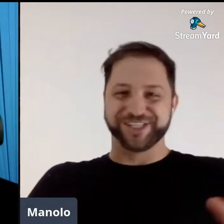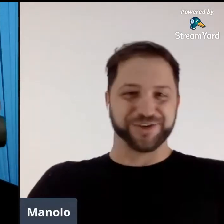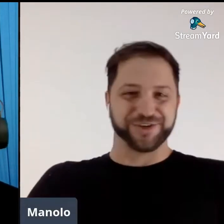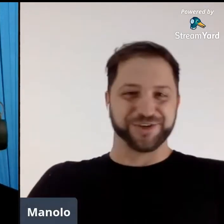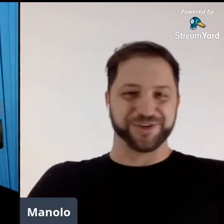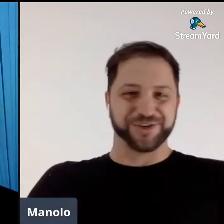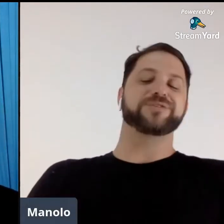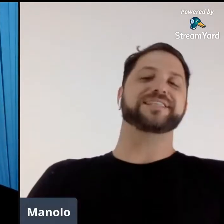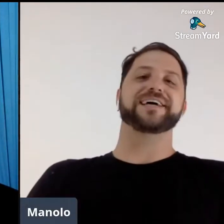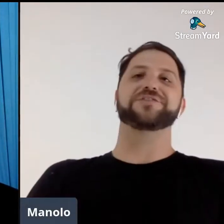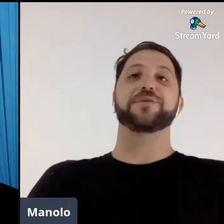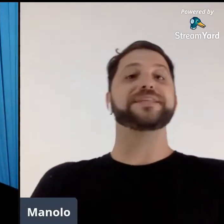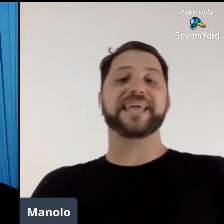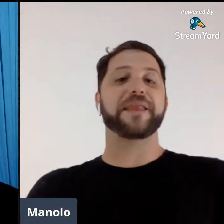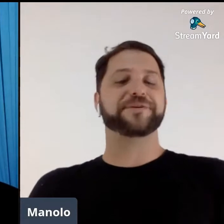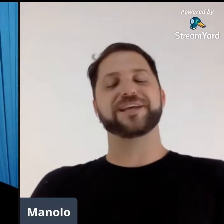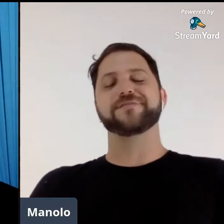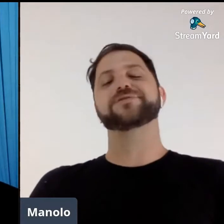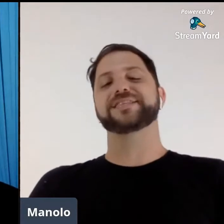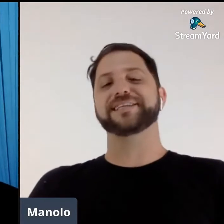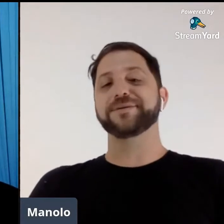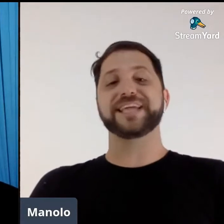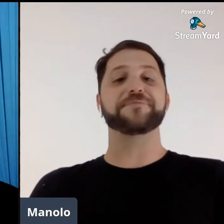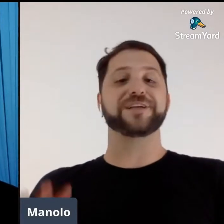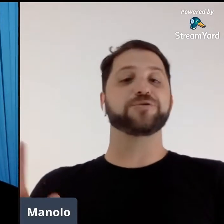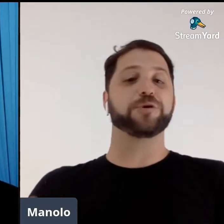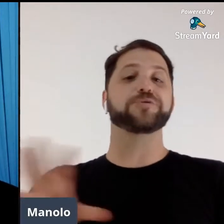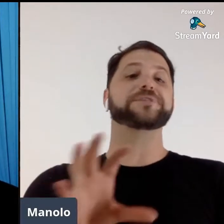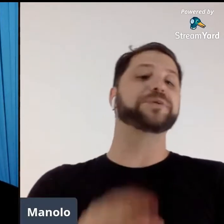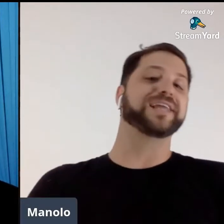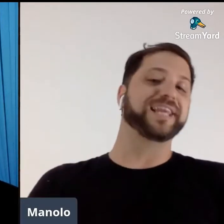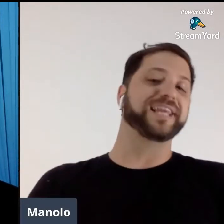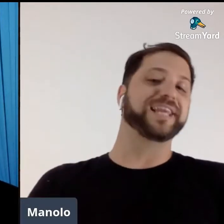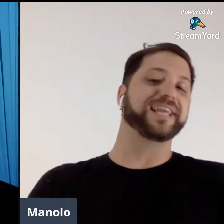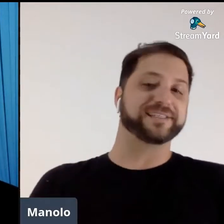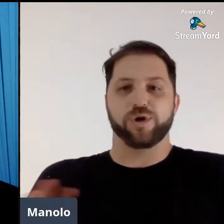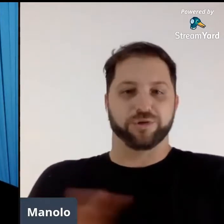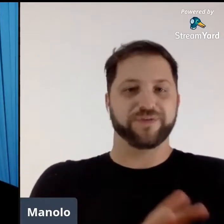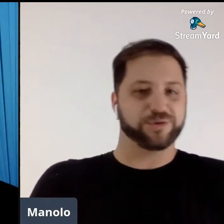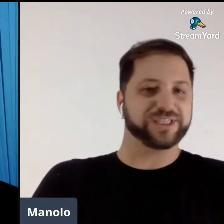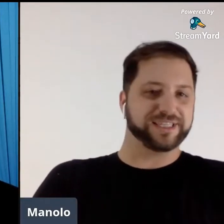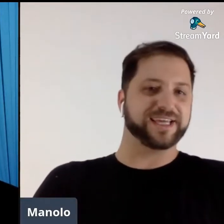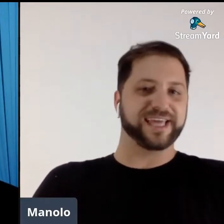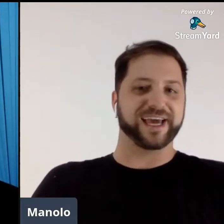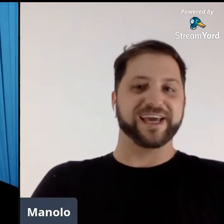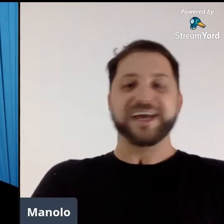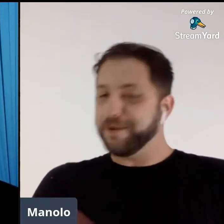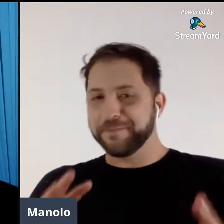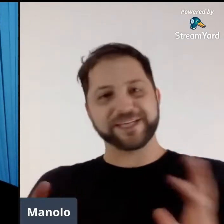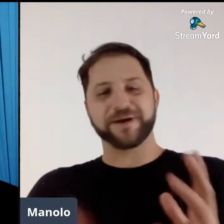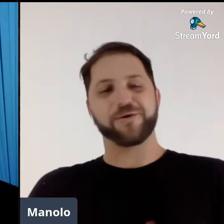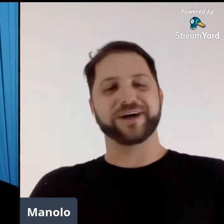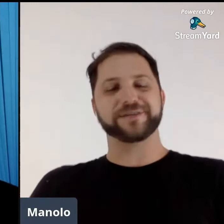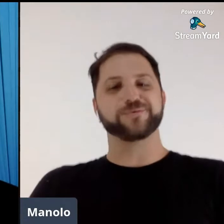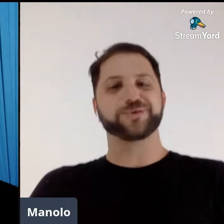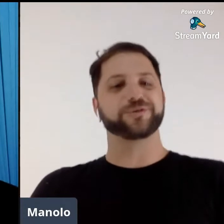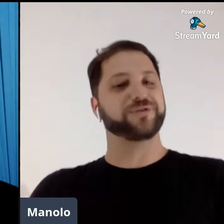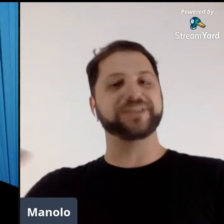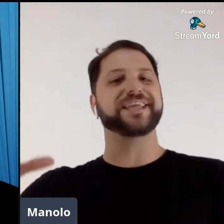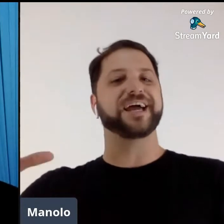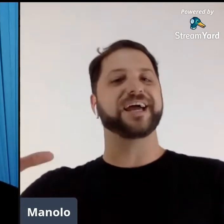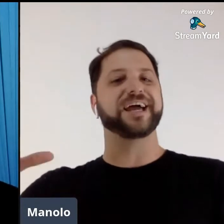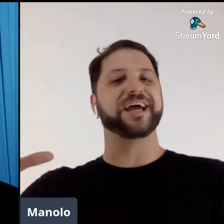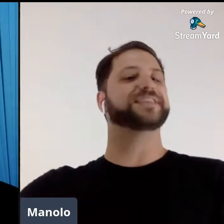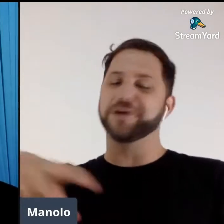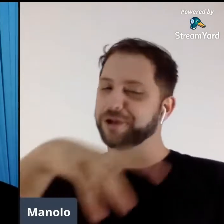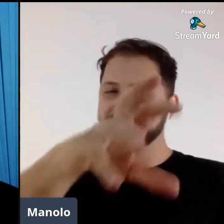outro idioma, só isso. Então, se daí tiver um intérprete ali, vamos ver que tem um intérprete ali do português para o inglês, tá? O aluno vai conseguir entender. É a mesma coisa